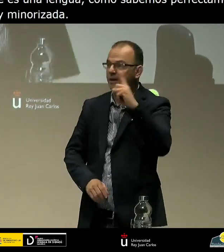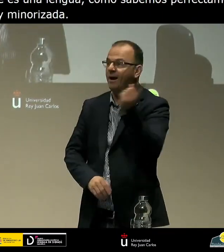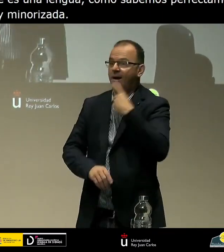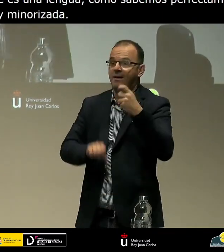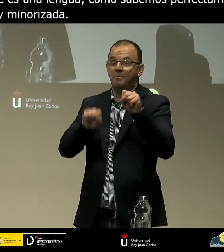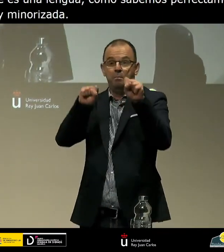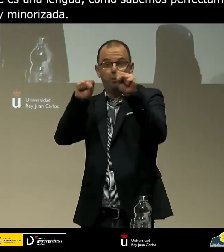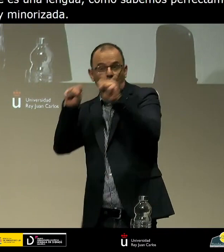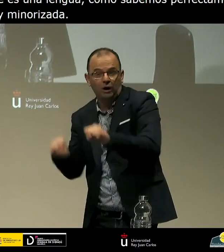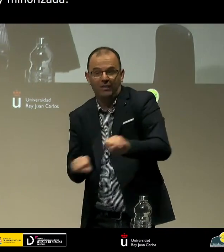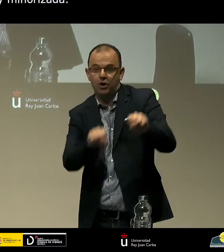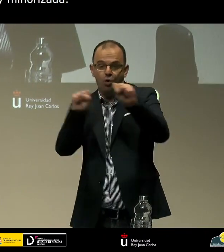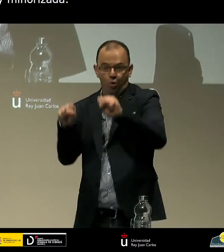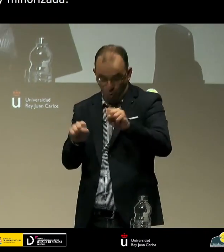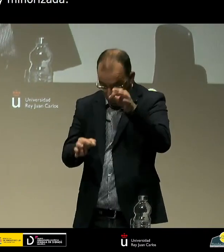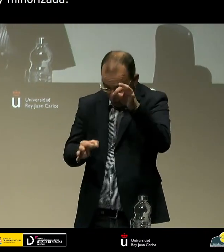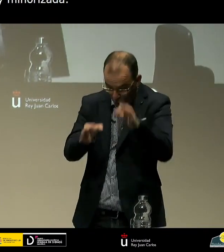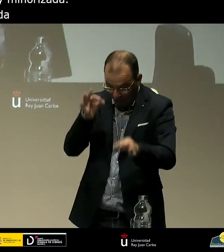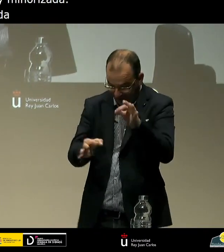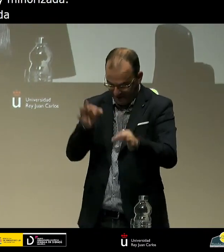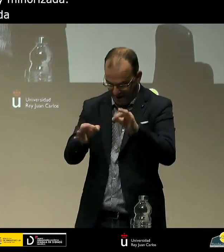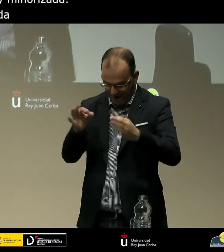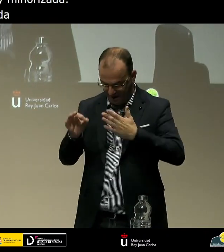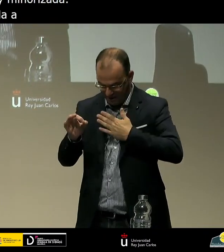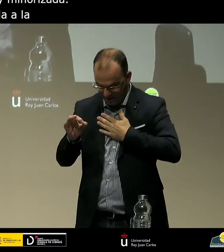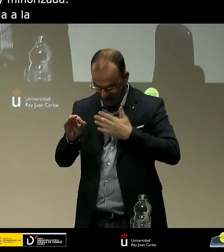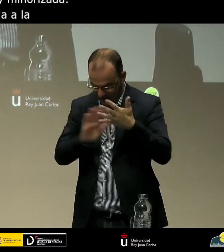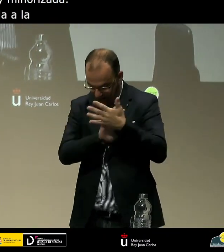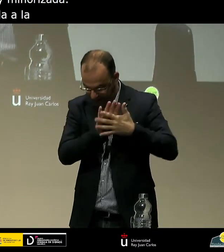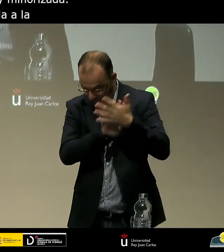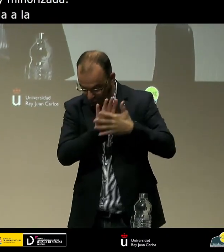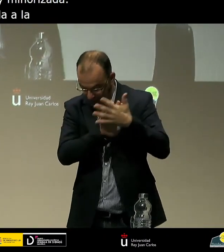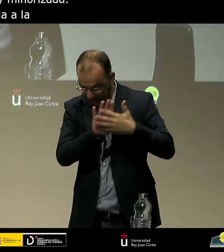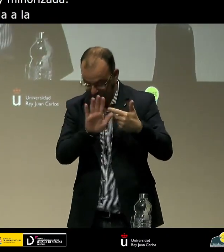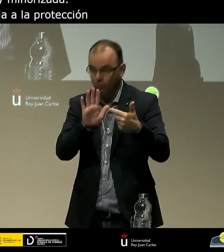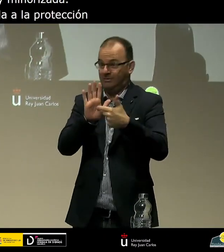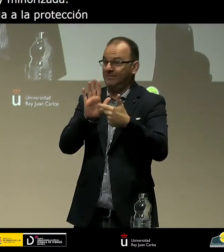que recuerda a la protección jurídica de las lenguas, que es